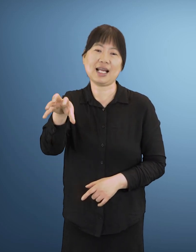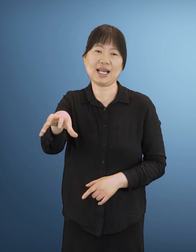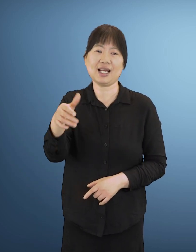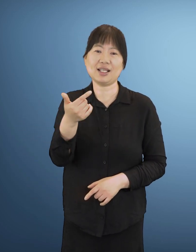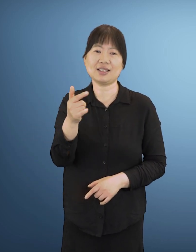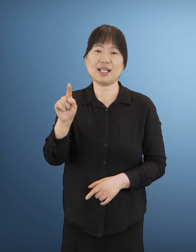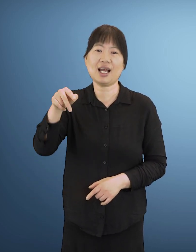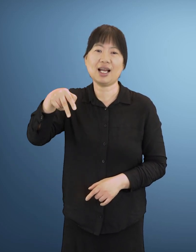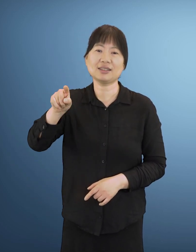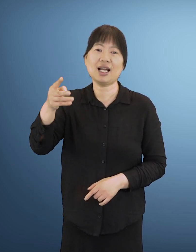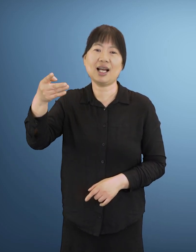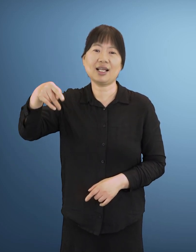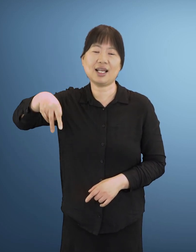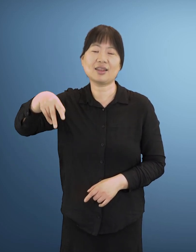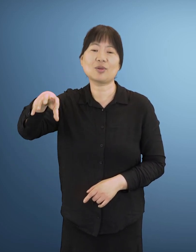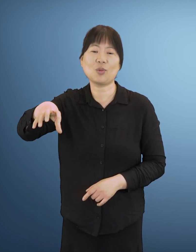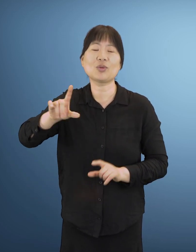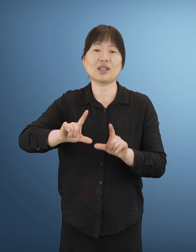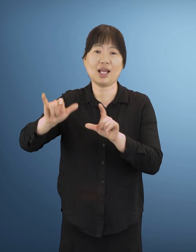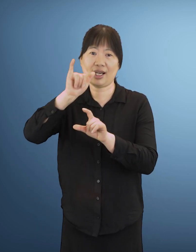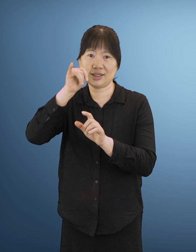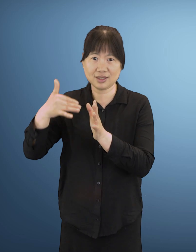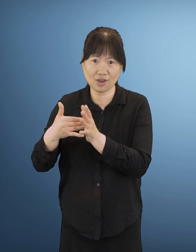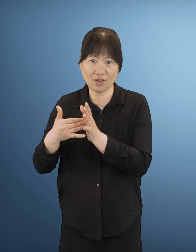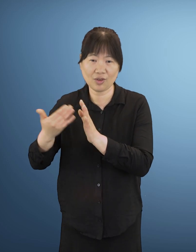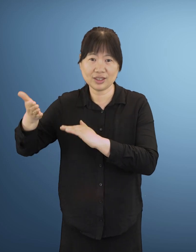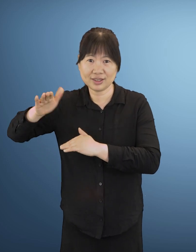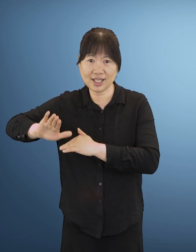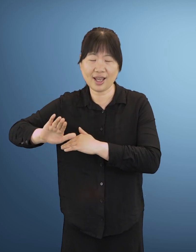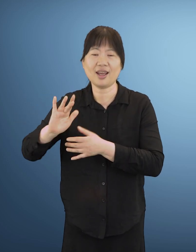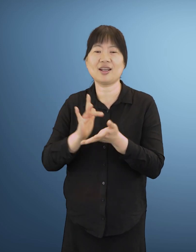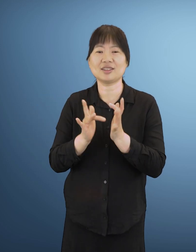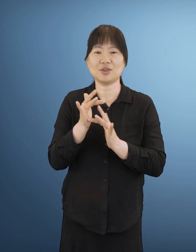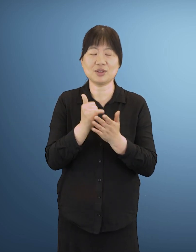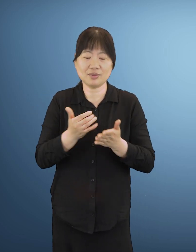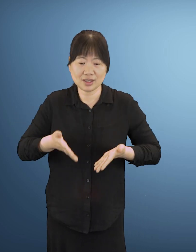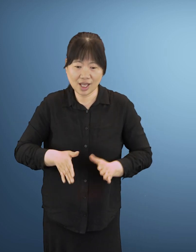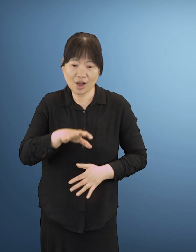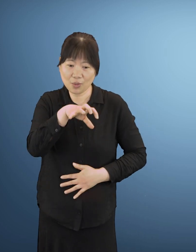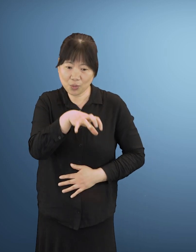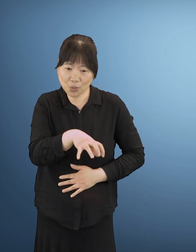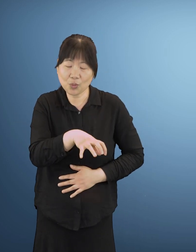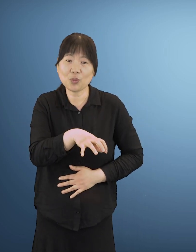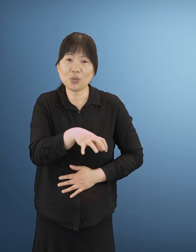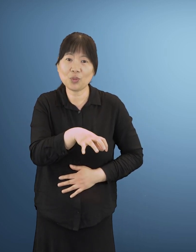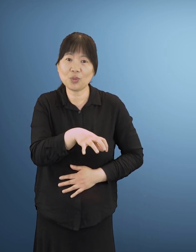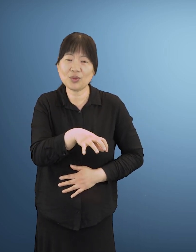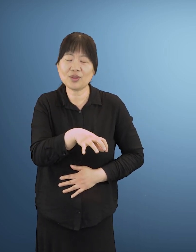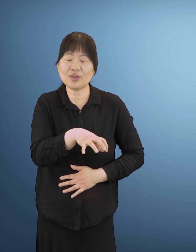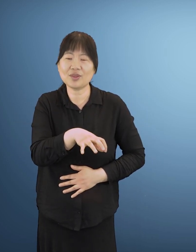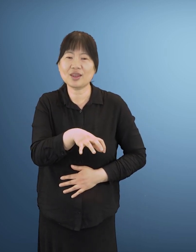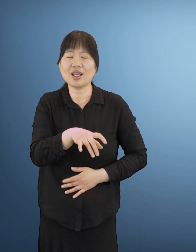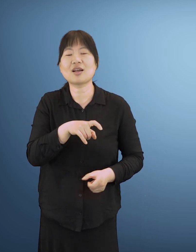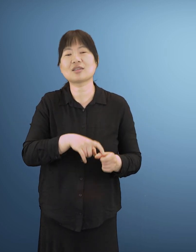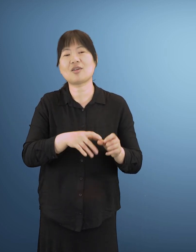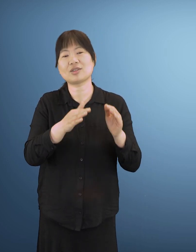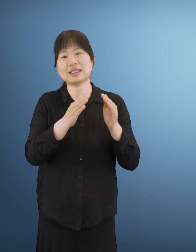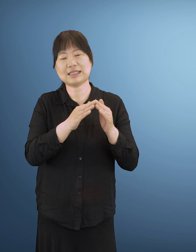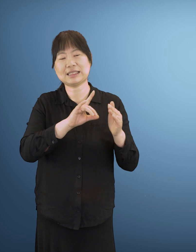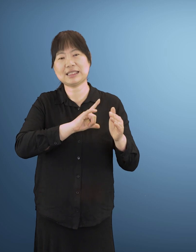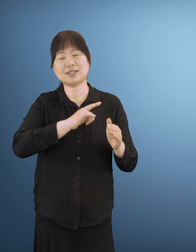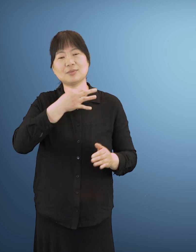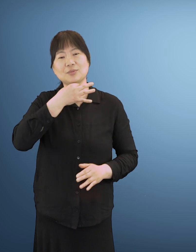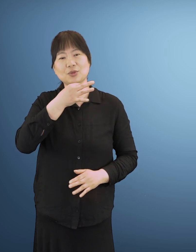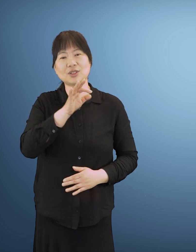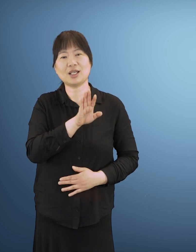동네에서 자라셨습니다. 근데 여러분, 예수님이 태어난 곳은 어디죠? 예, 떡집이라고